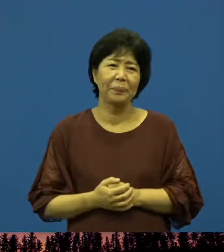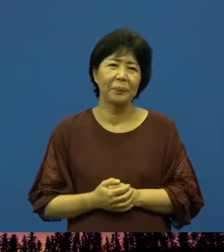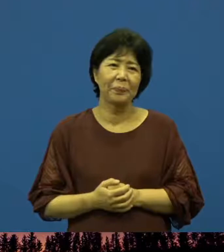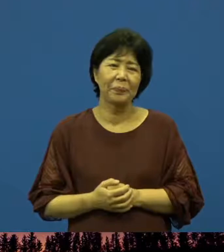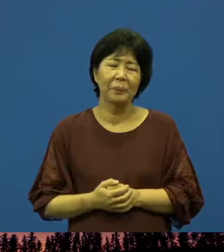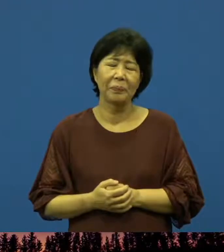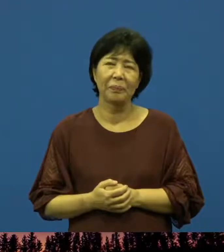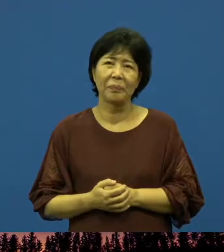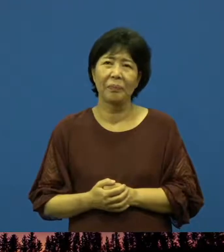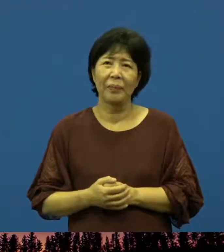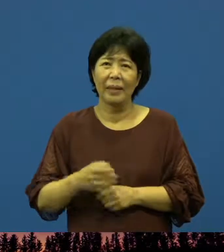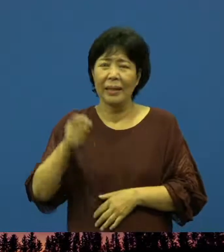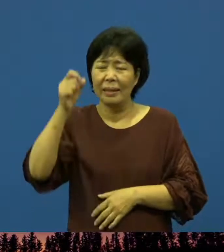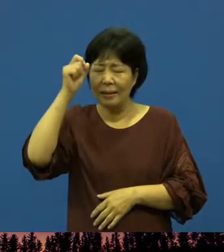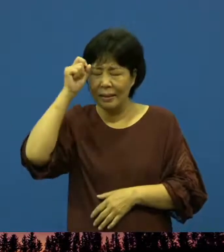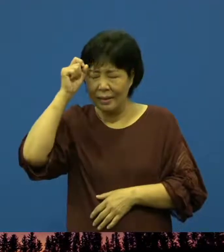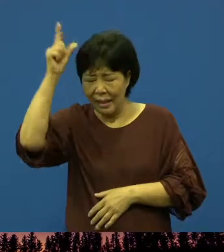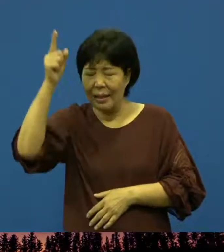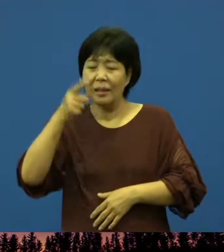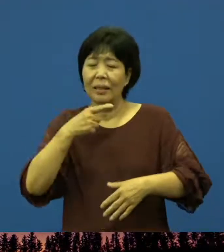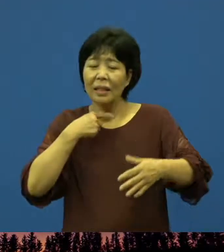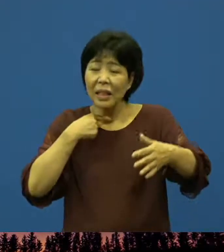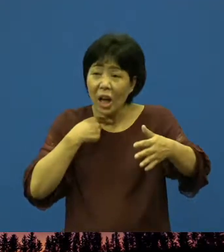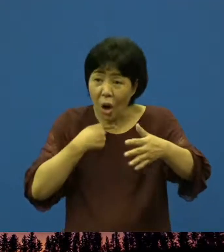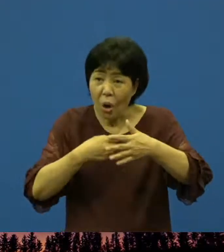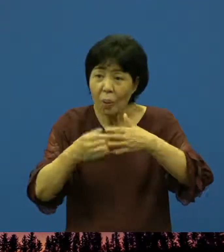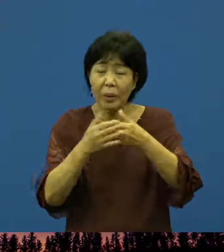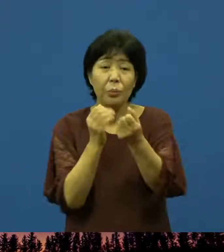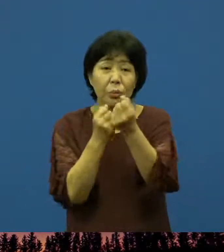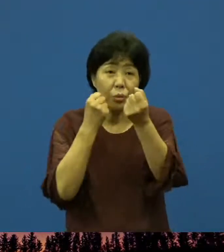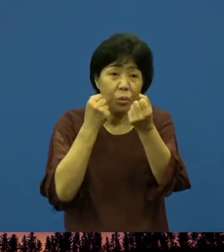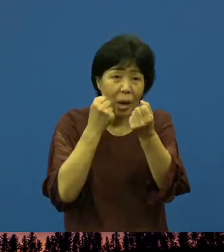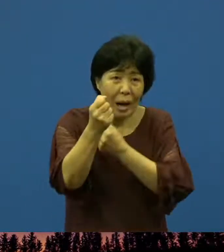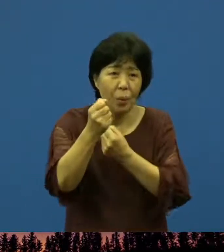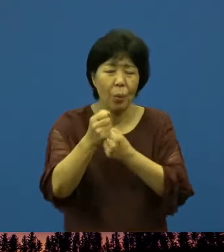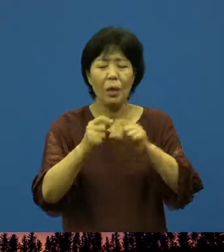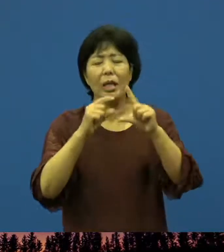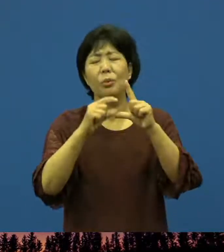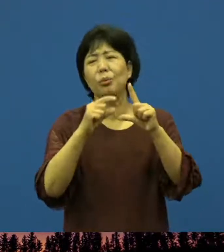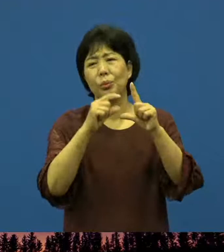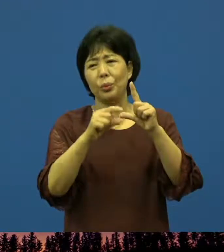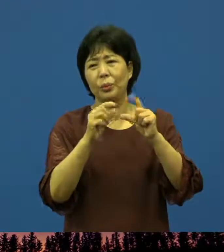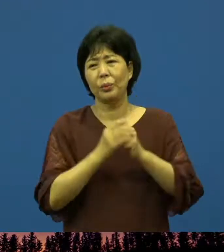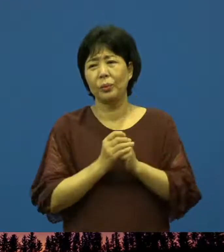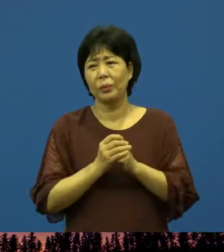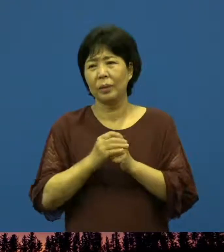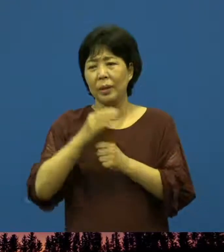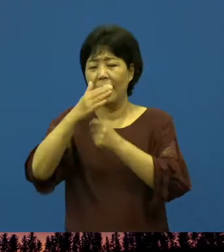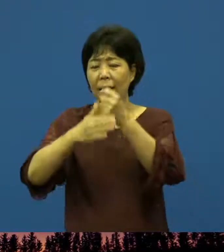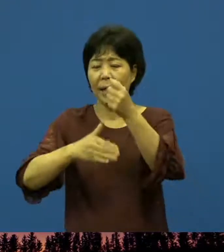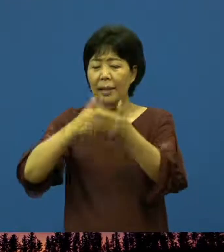아무리 대단한 걸 경험해도 그거는 그분의 체험일 뿐이에요. 하나님의 말씀으로 그 체험이